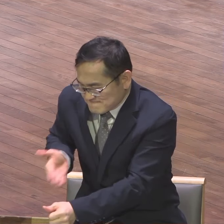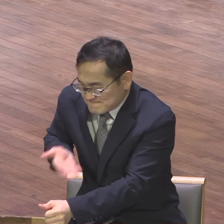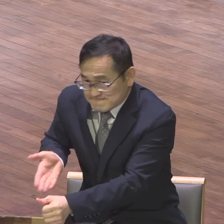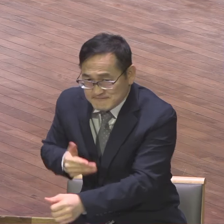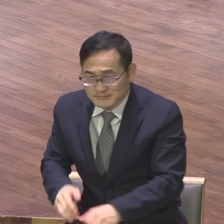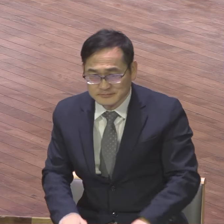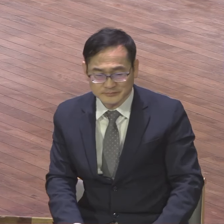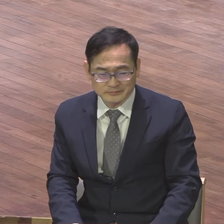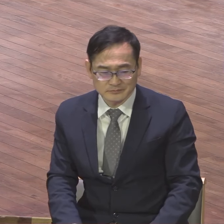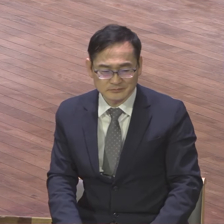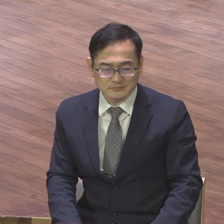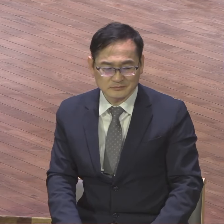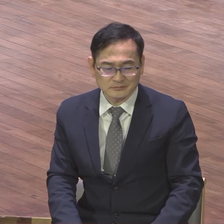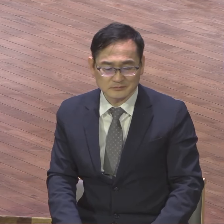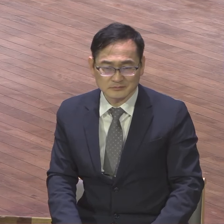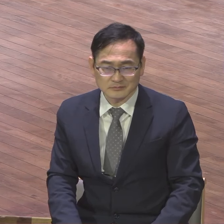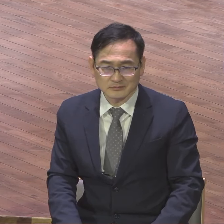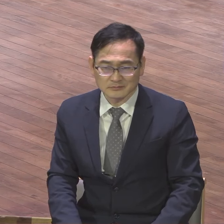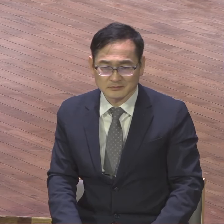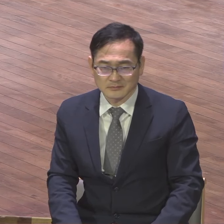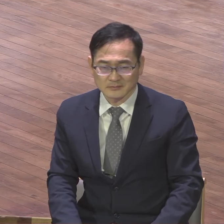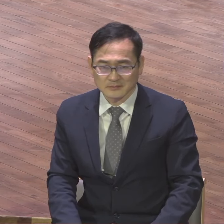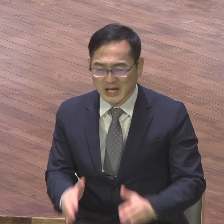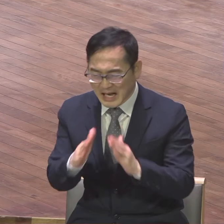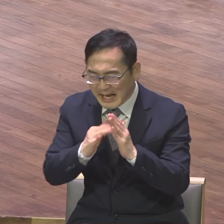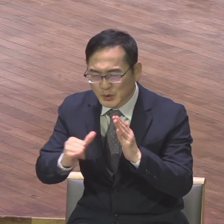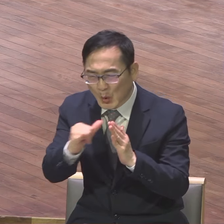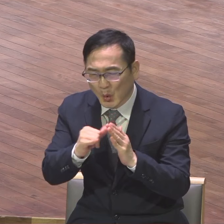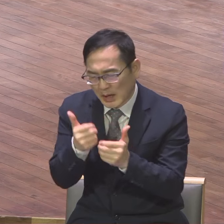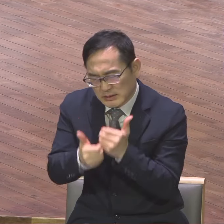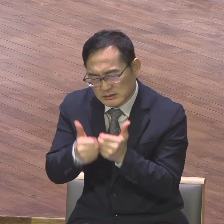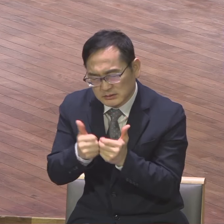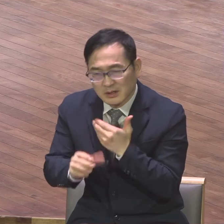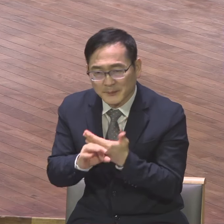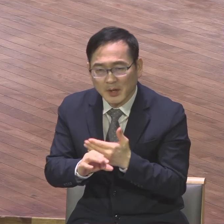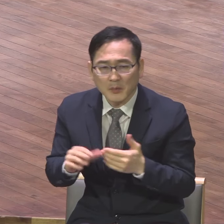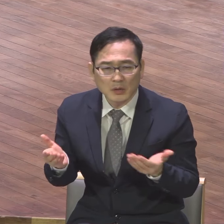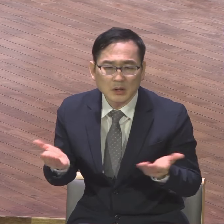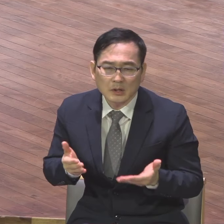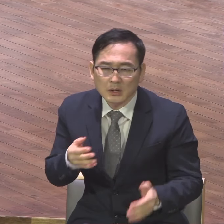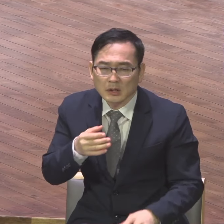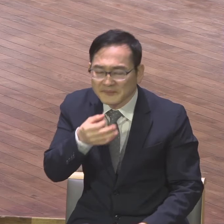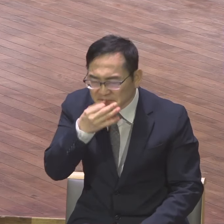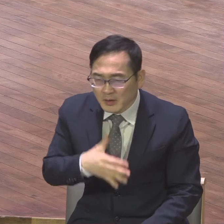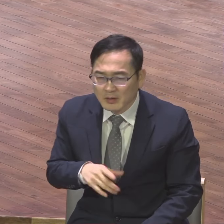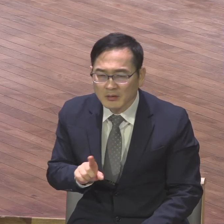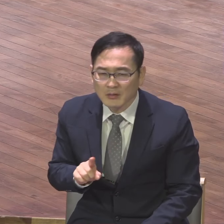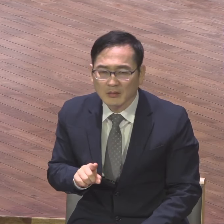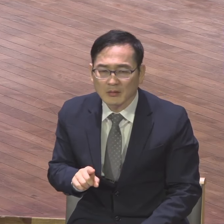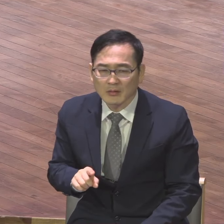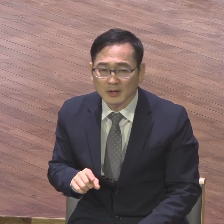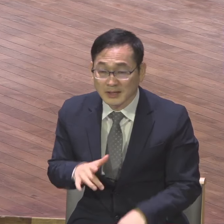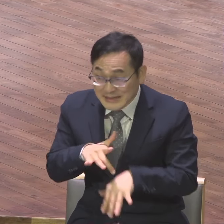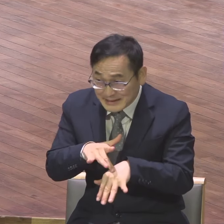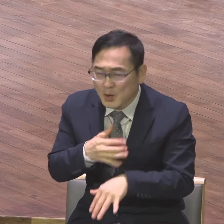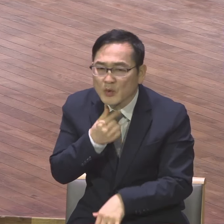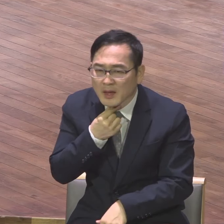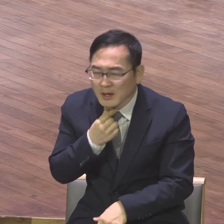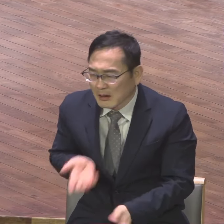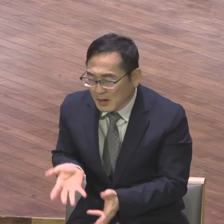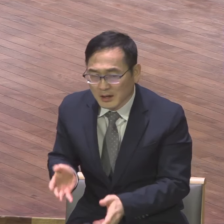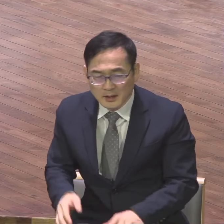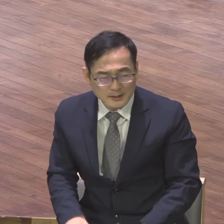계속해서 나빠지고 자녀들 영향받잖아요. 가정이 천국이 아니라 지옥이 되잖아요. 누가 노리는 겁니까? 사단이 노리는 거예요. 그